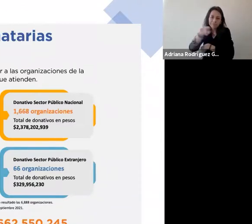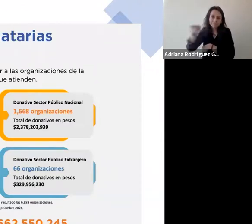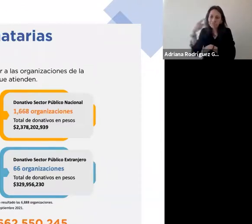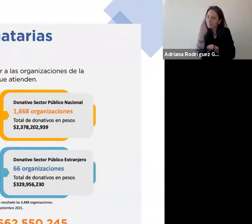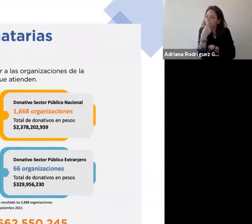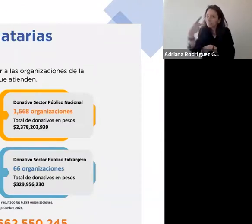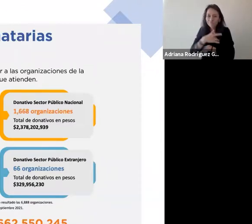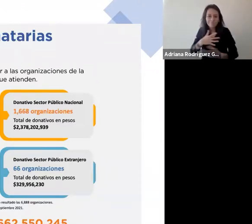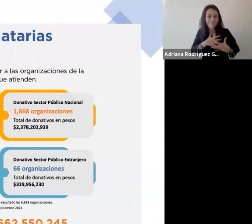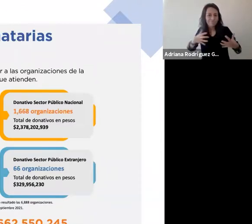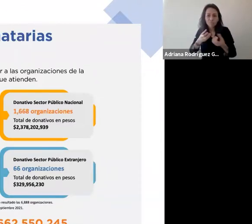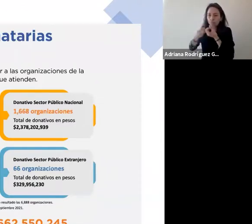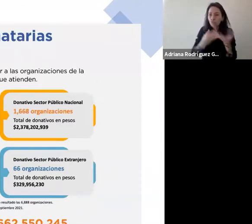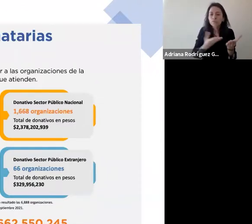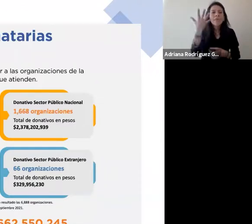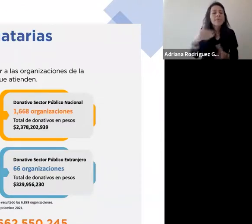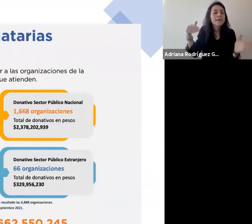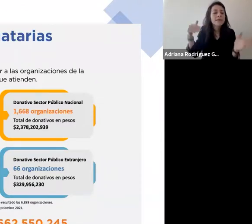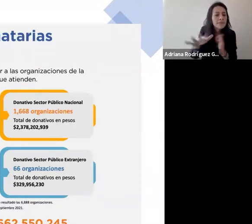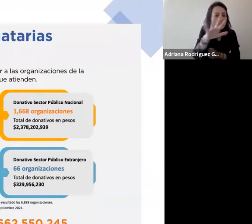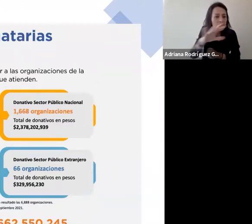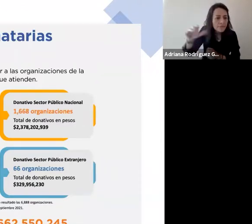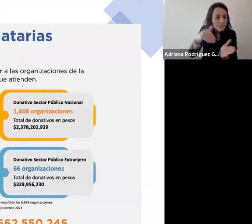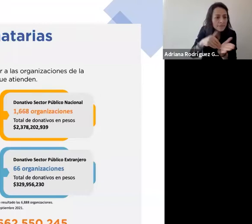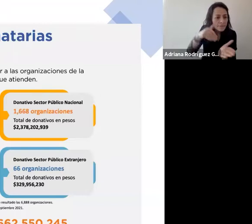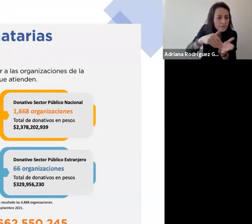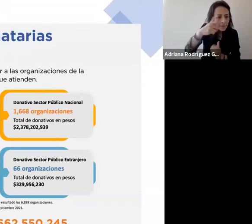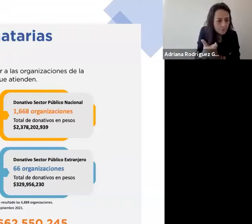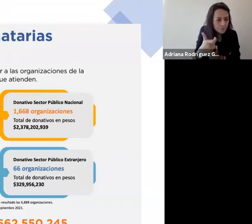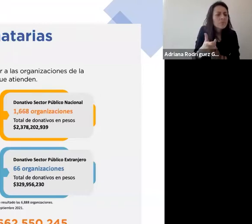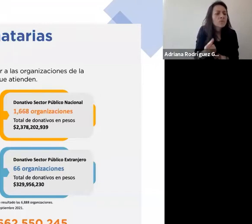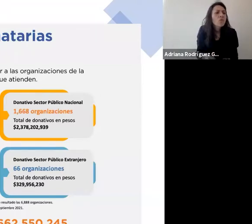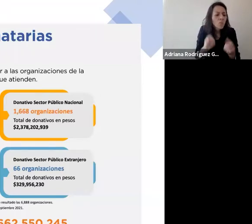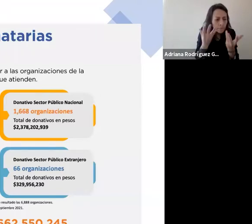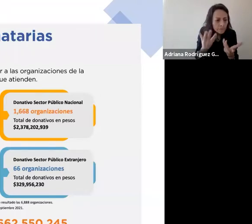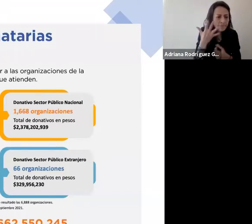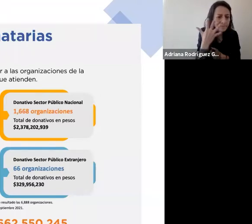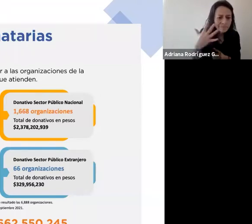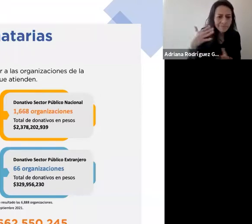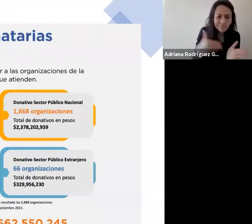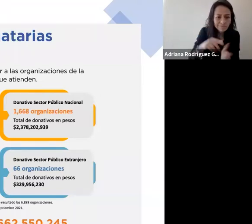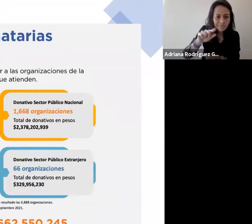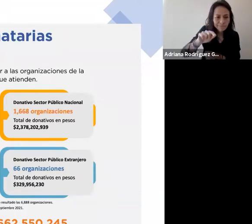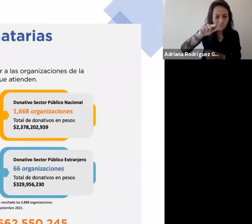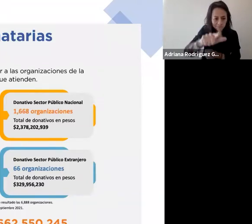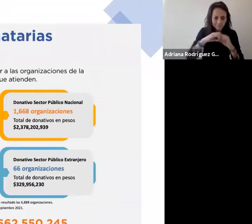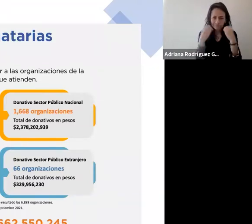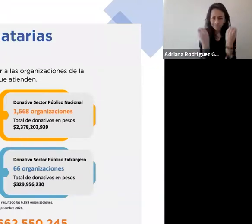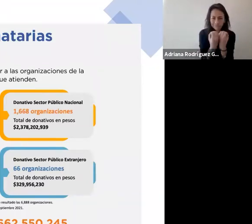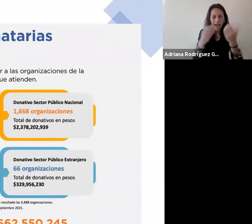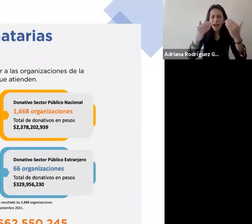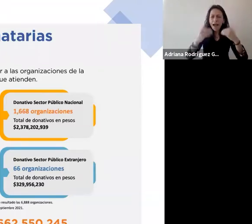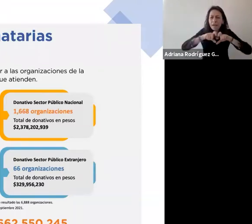civiles. 10,500 millones de pesos reciben 5,073 organizaciones. Los de abajo son donativos